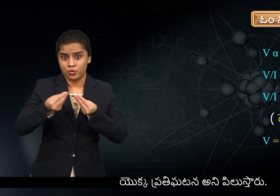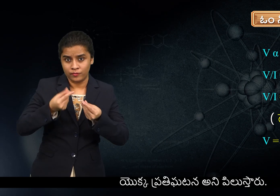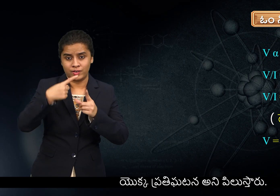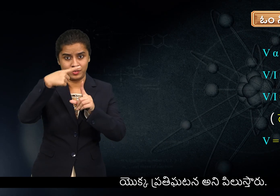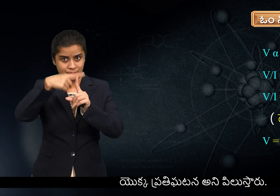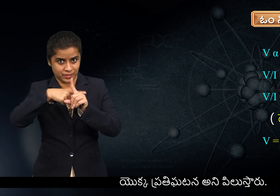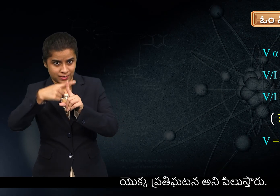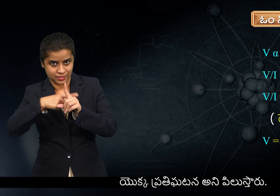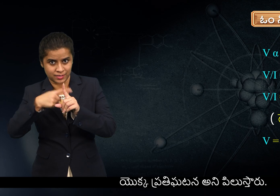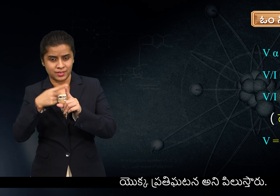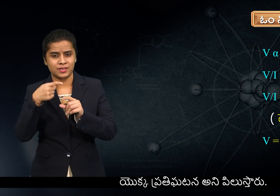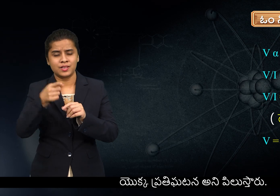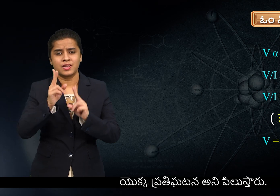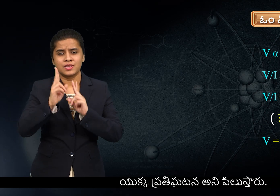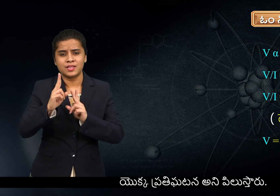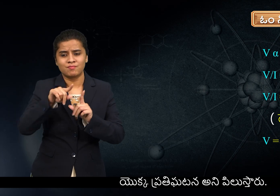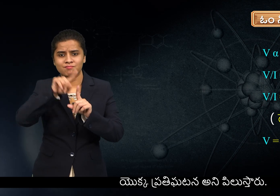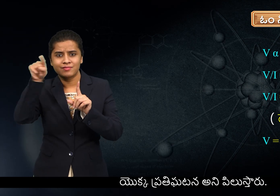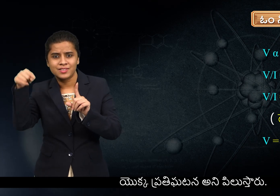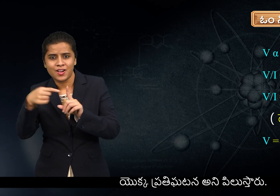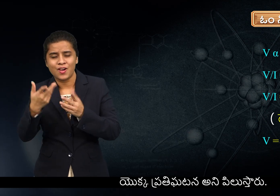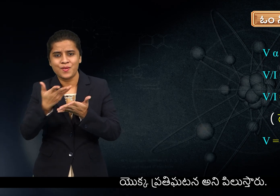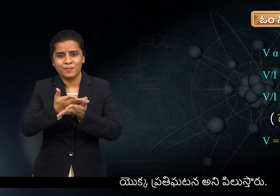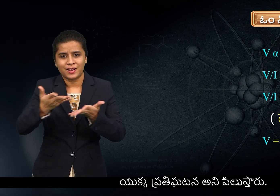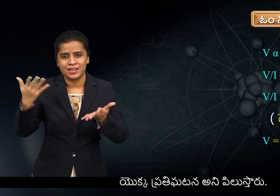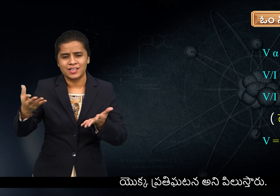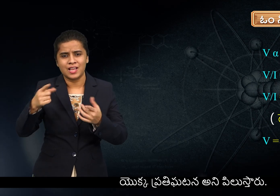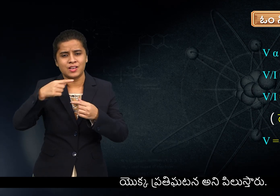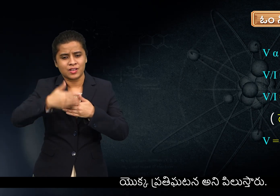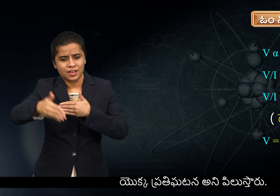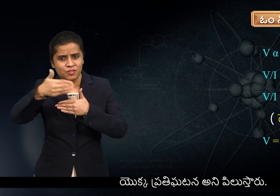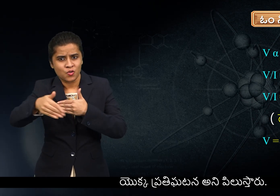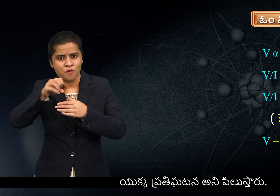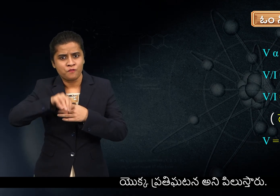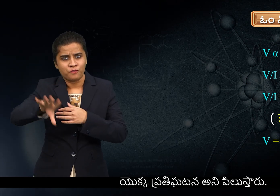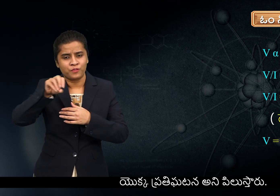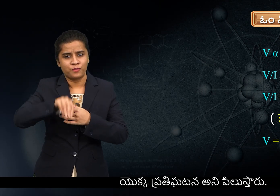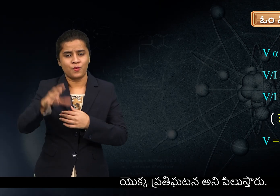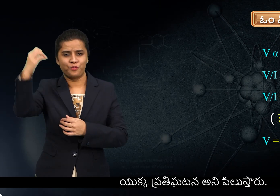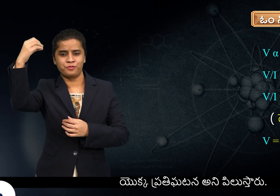పదార్థం యొక్క ప్రతిఘటన అని పిలుస్తారు.